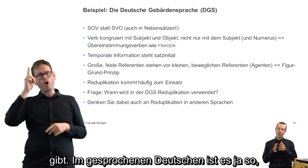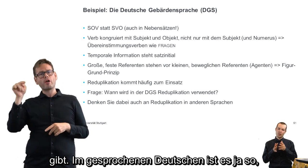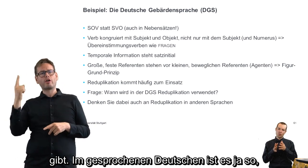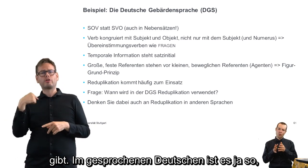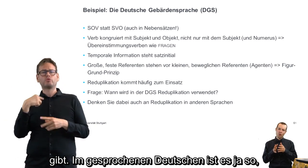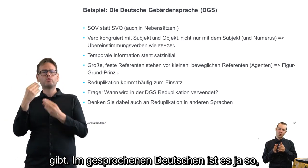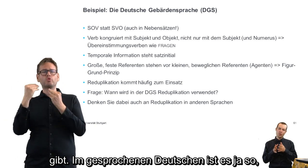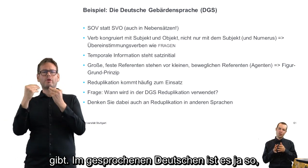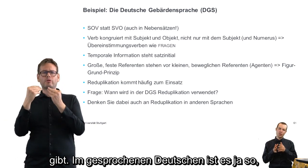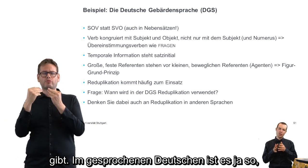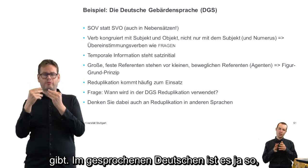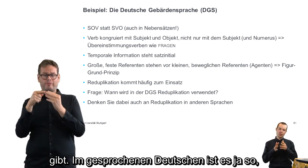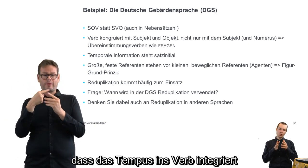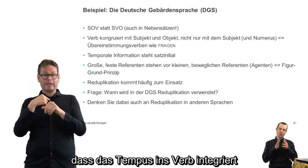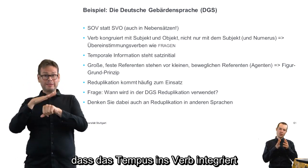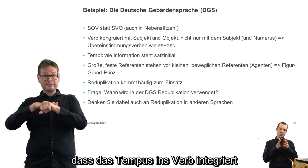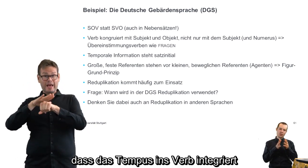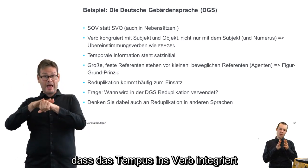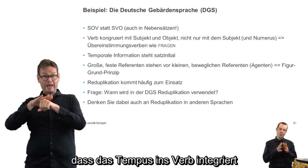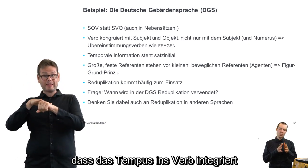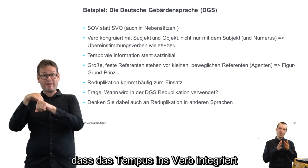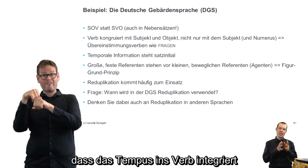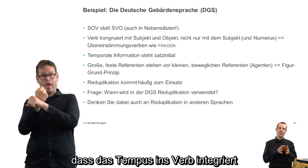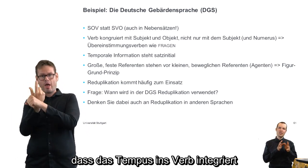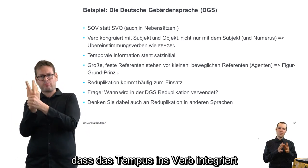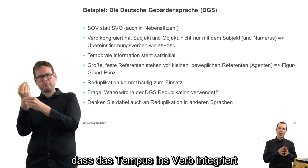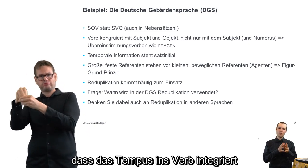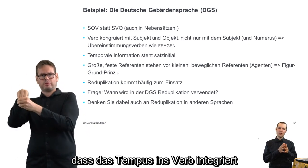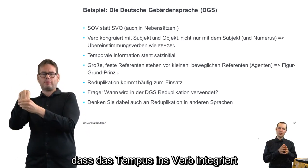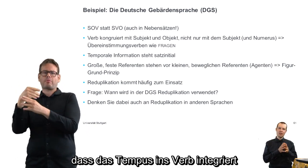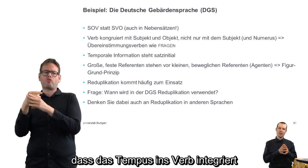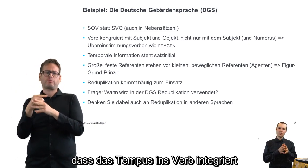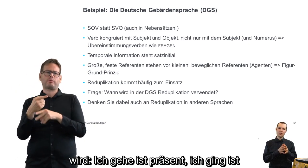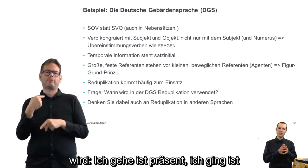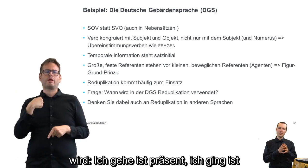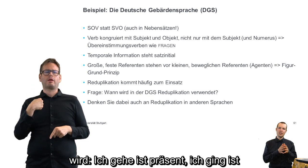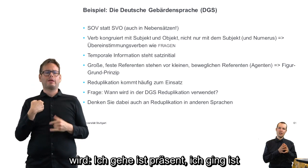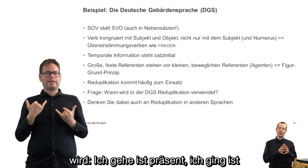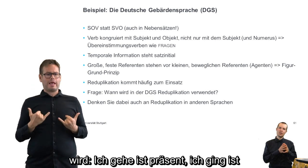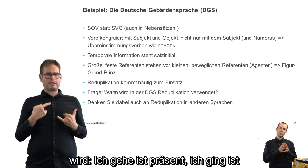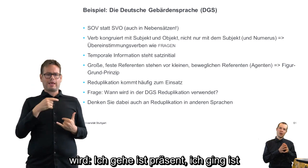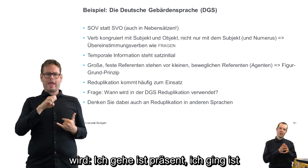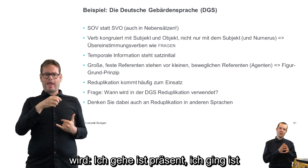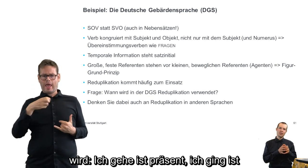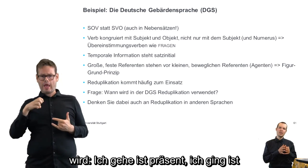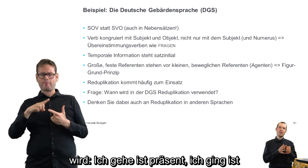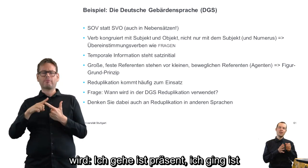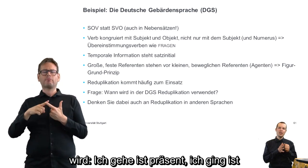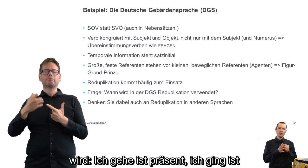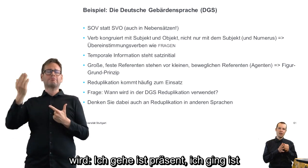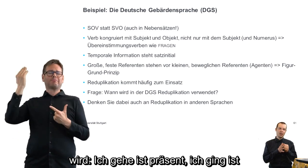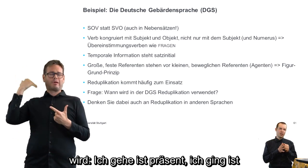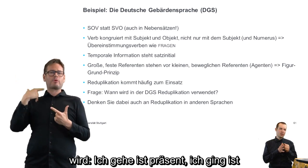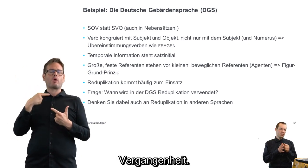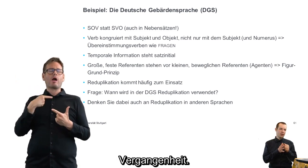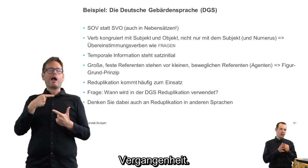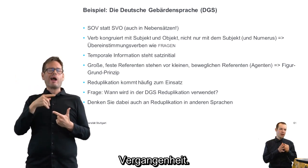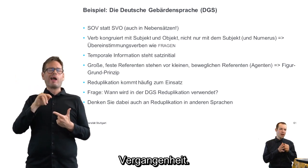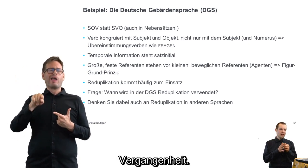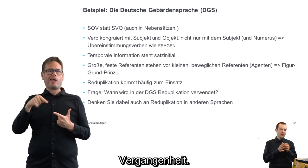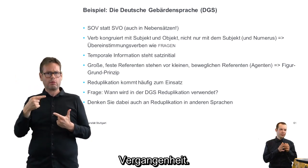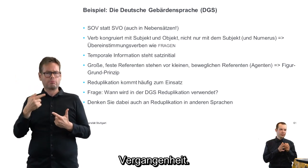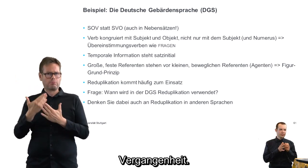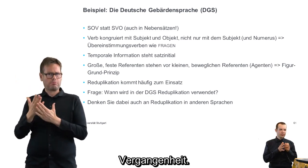gibt im besprochenen deutschen ist es ja so dass das Tempos ins Verb integriert wird ich gehe ist Präsens ich nie ist